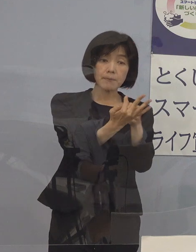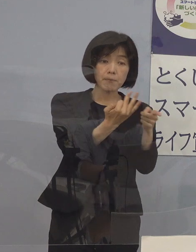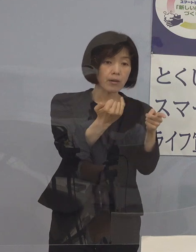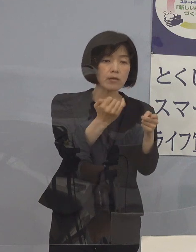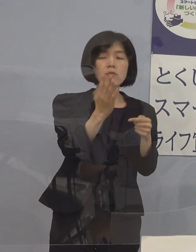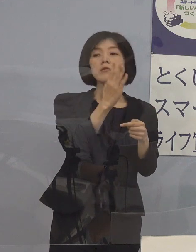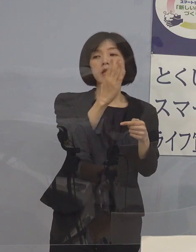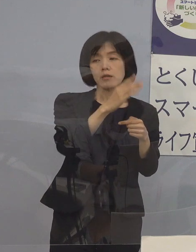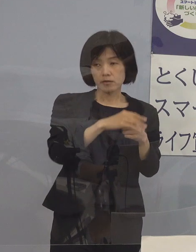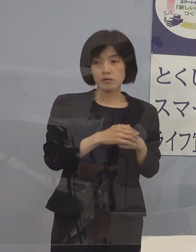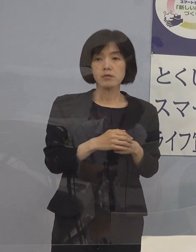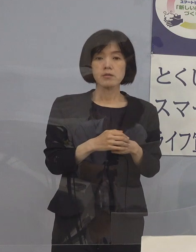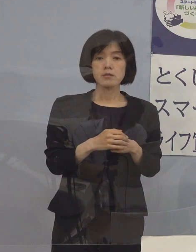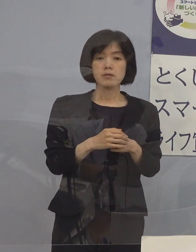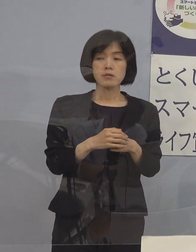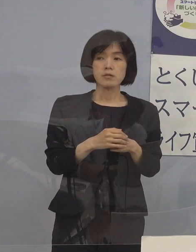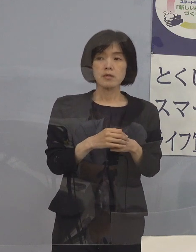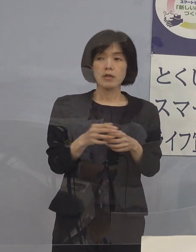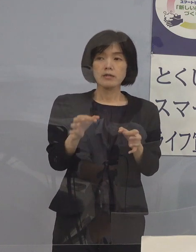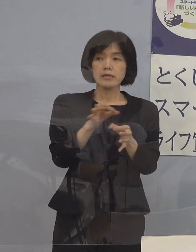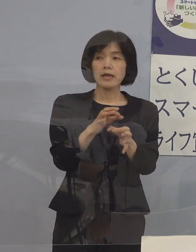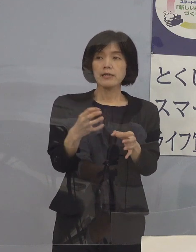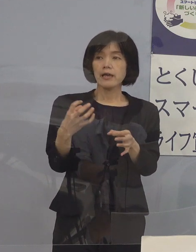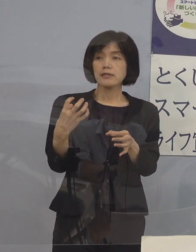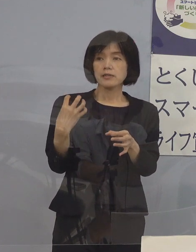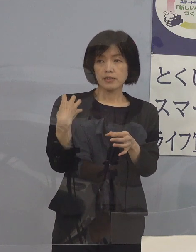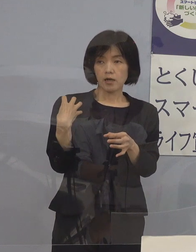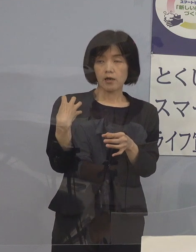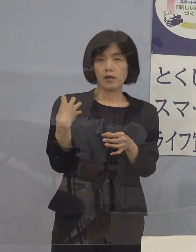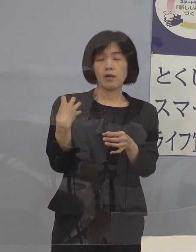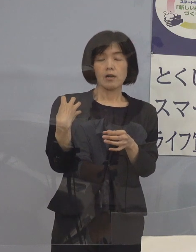まあ、経営者ですのでね。